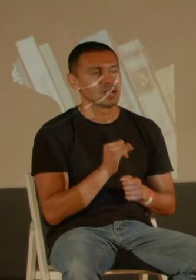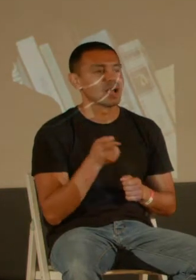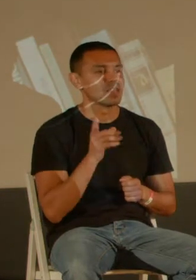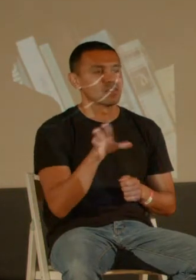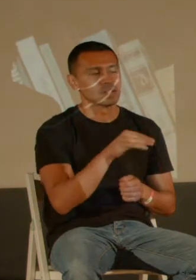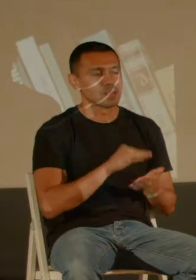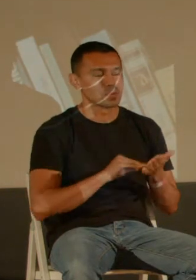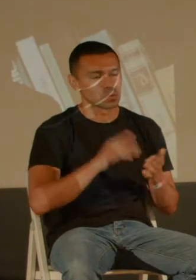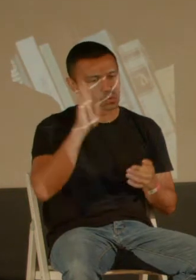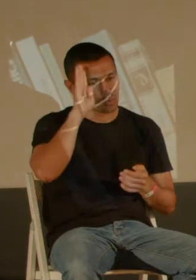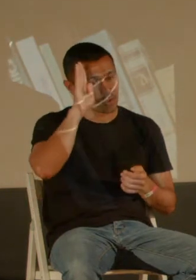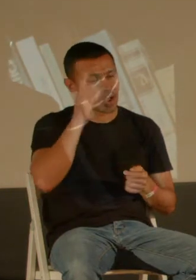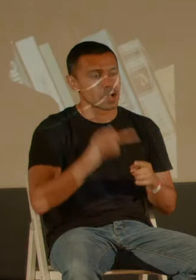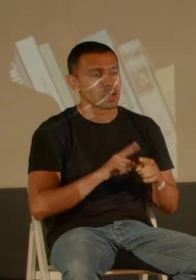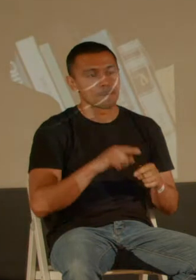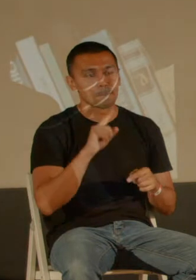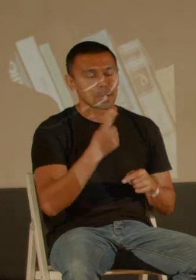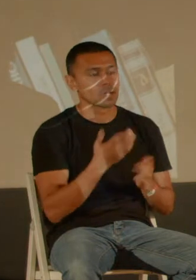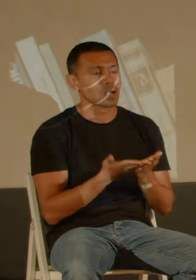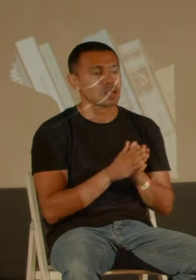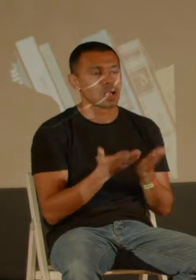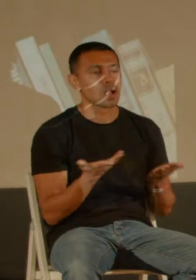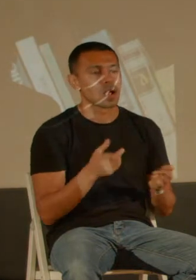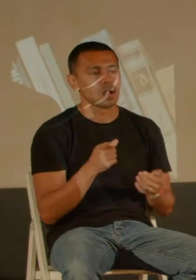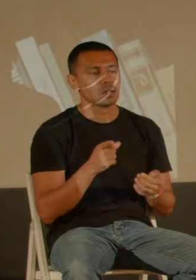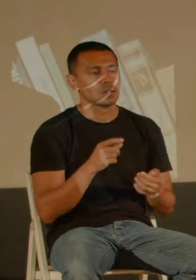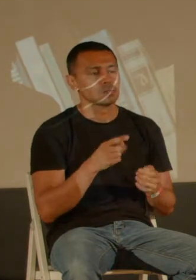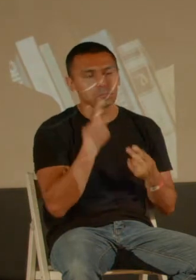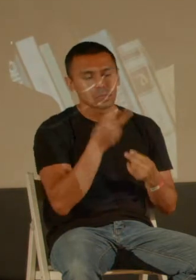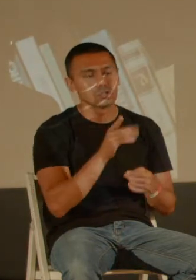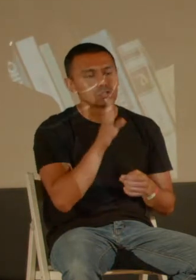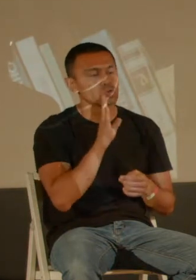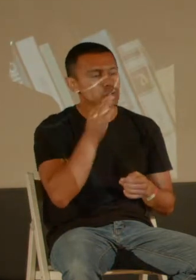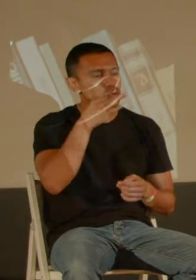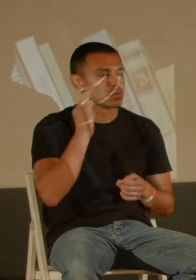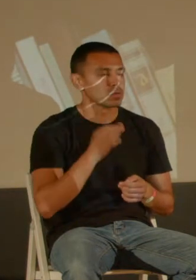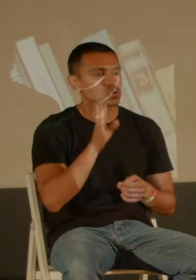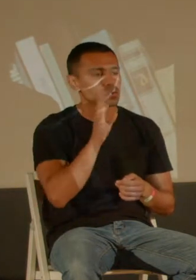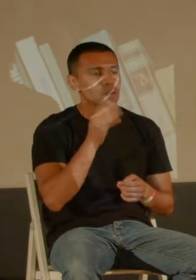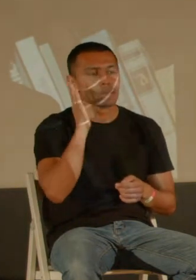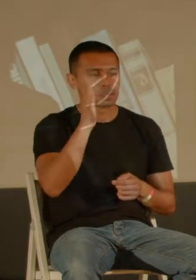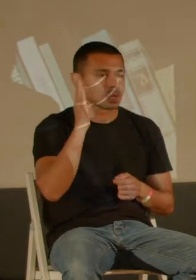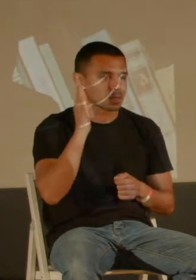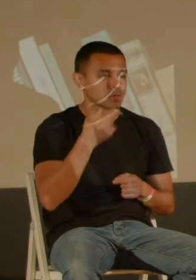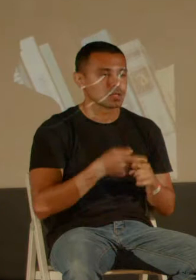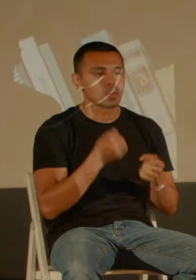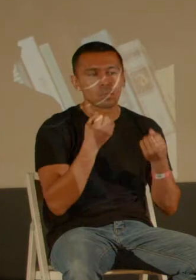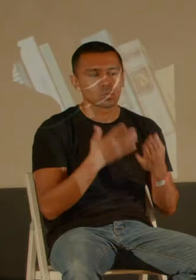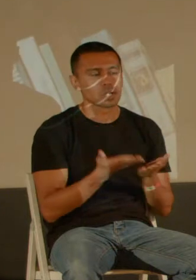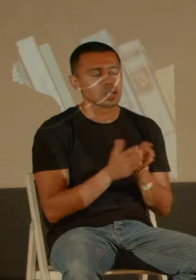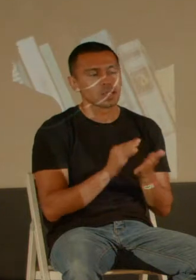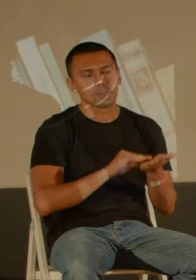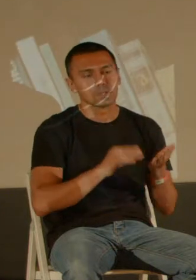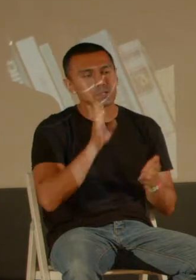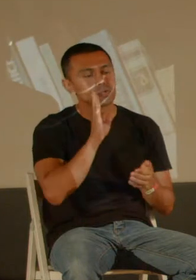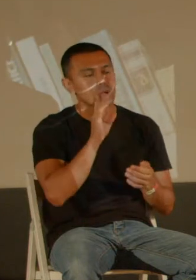Але вони всі написані чоловіками. А це перша книга, яка, власне, демонструє жіночий досвід, жіночу перспективу. І це не просто книга,